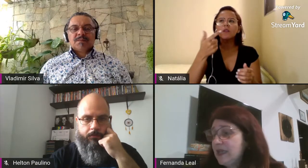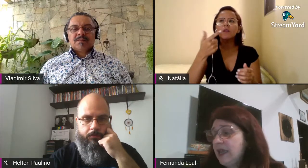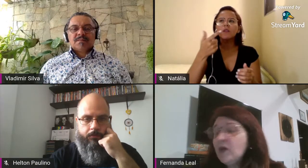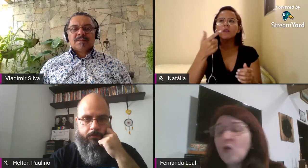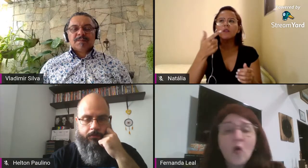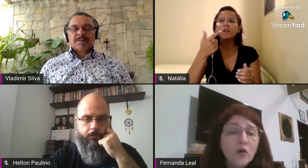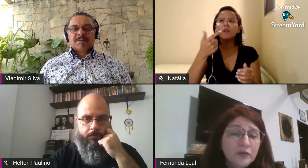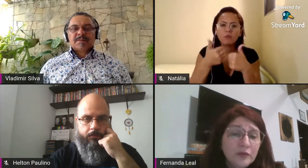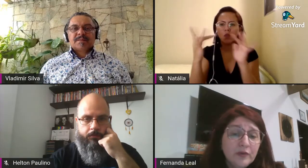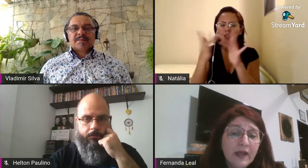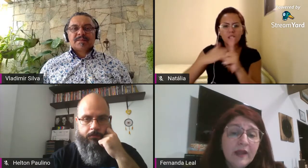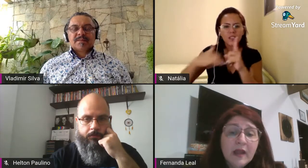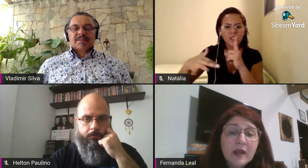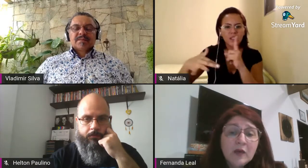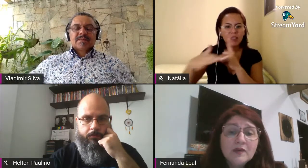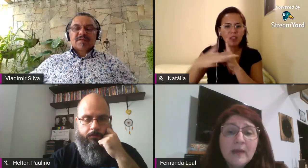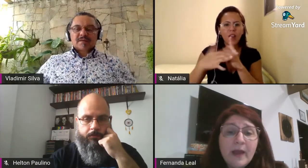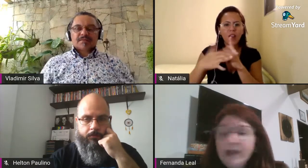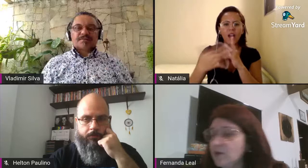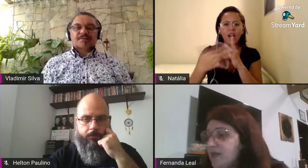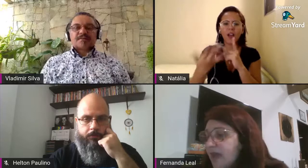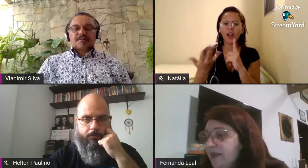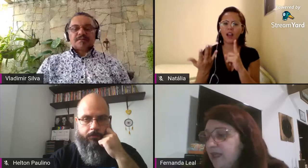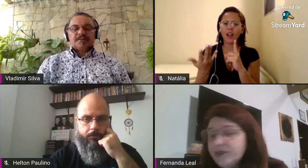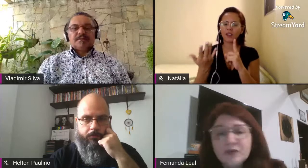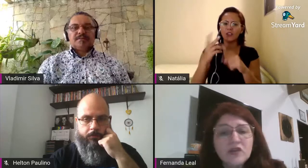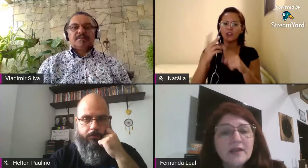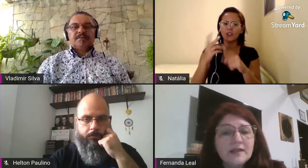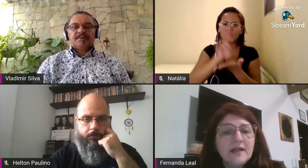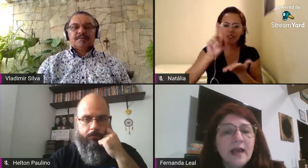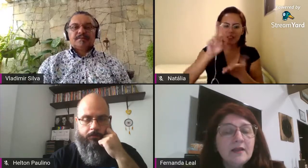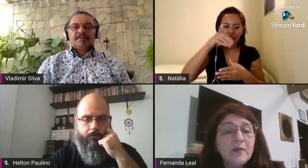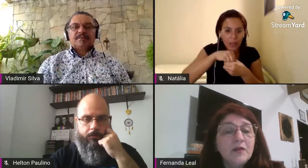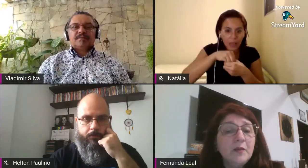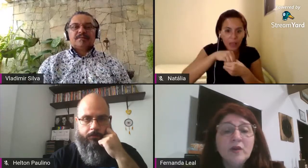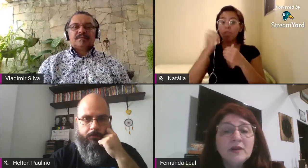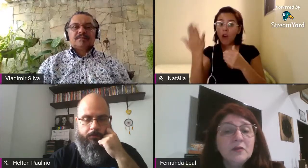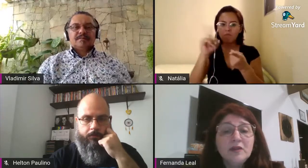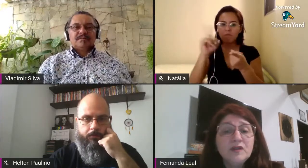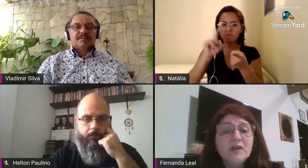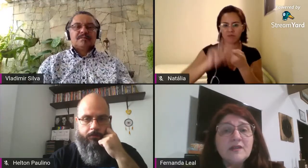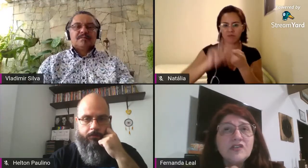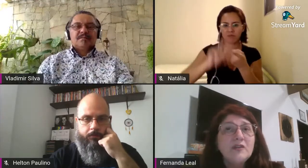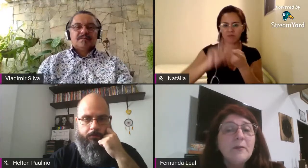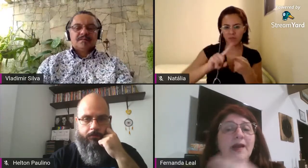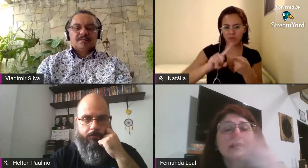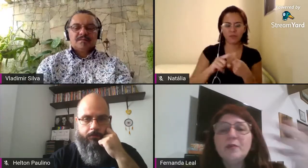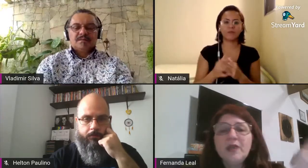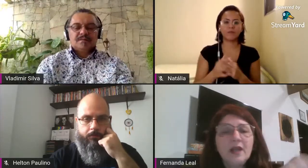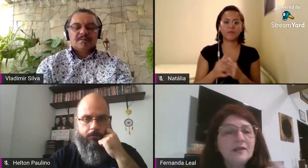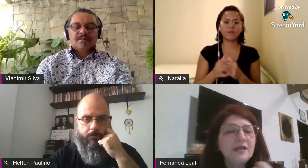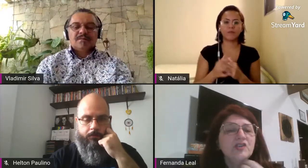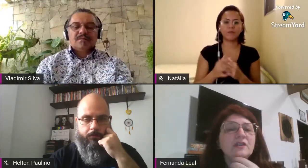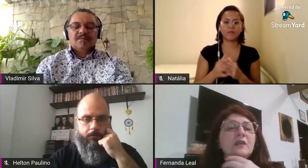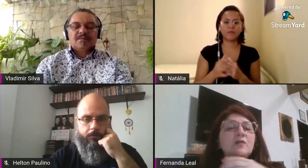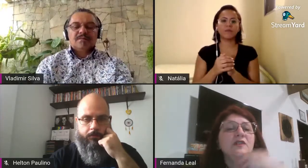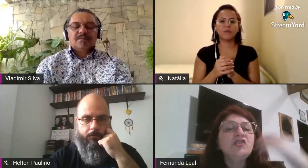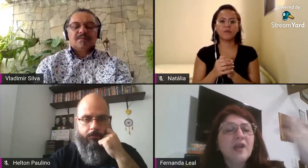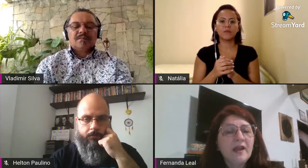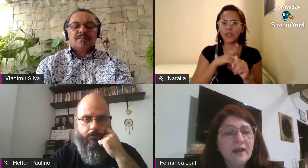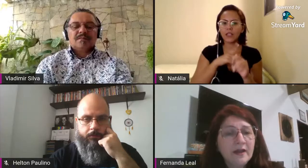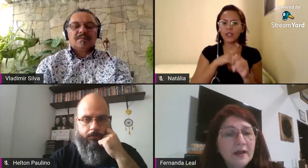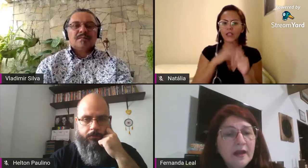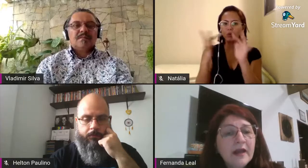desse encontro, né, com os aparelhos artísticos da cidade. É muito importante, muitas vezes a gente passa por eles e a gente não